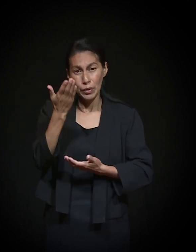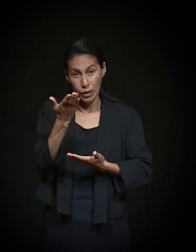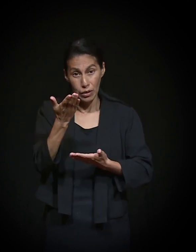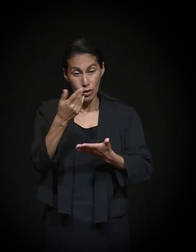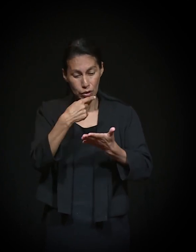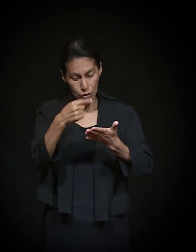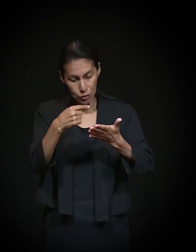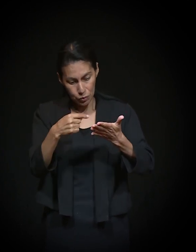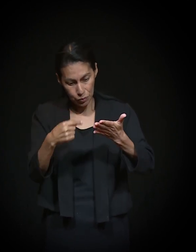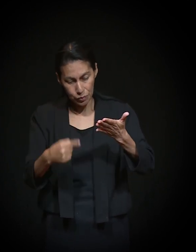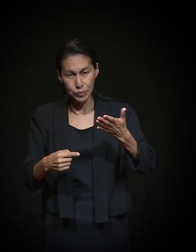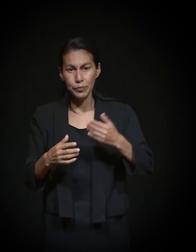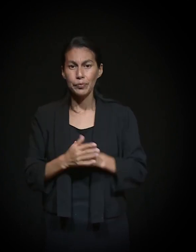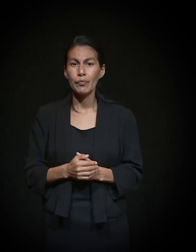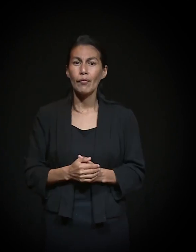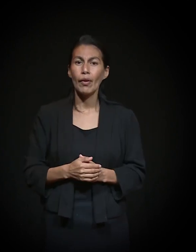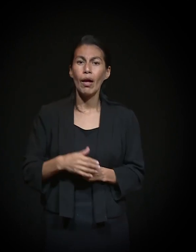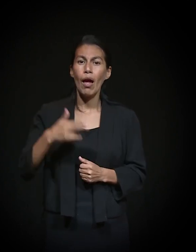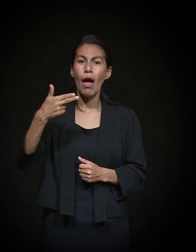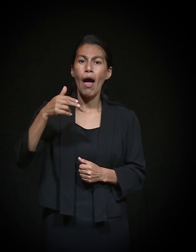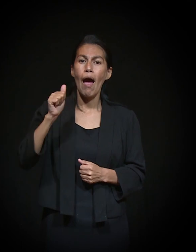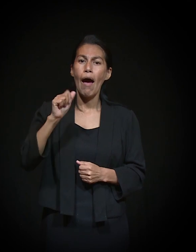por estas peticiones. Ari,